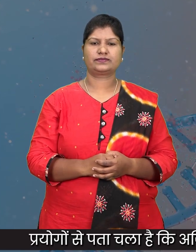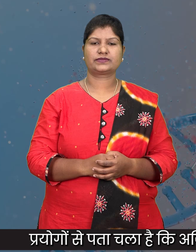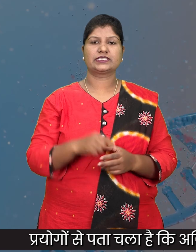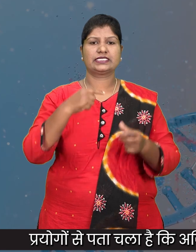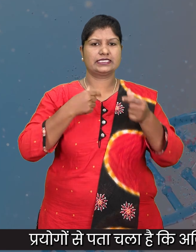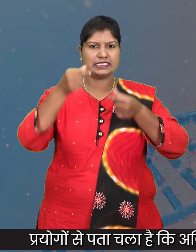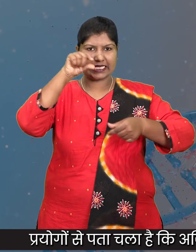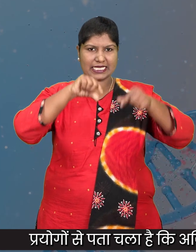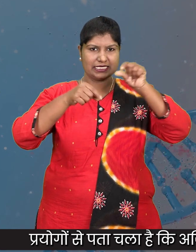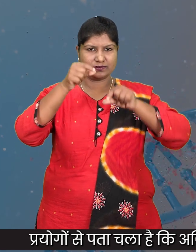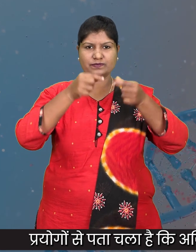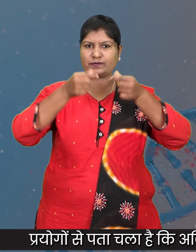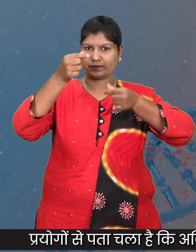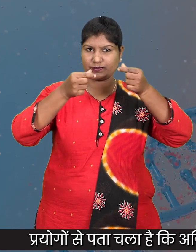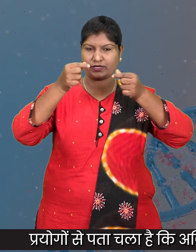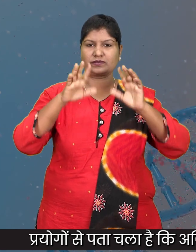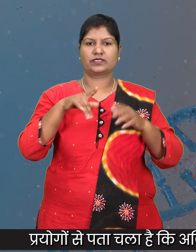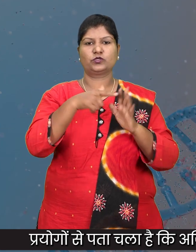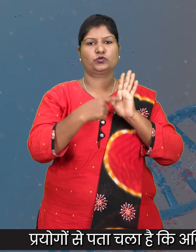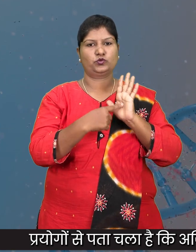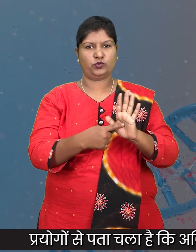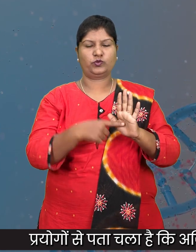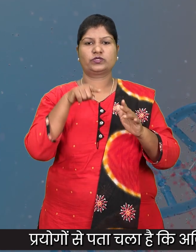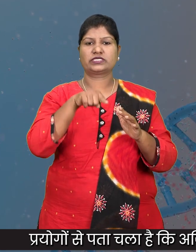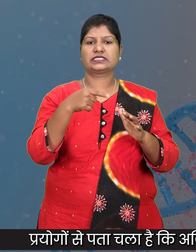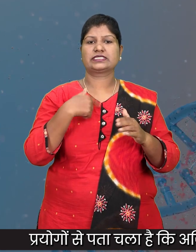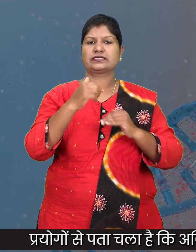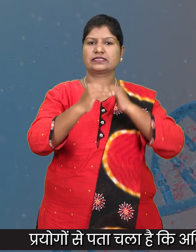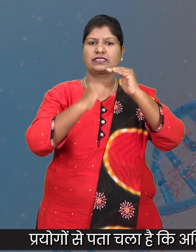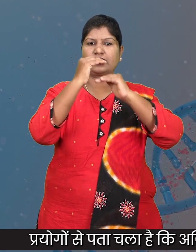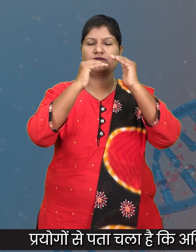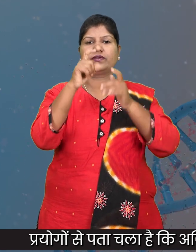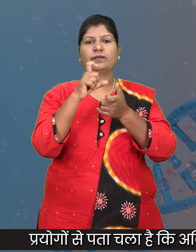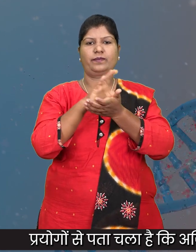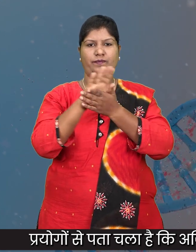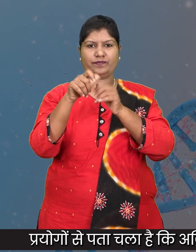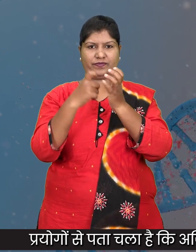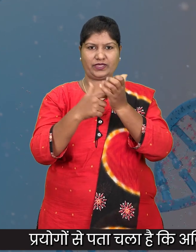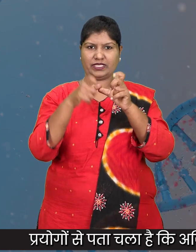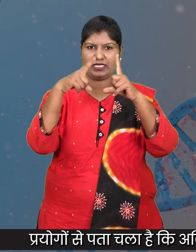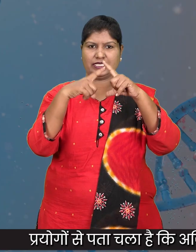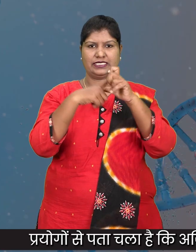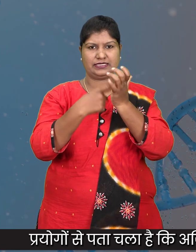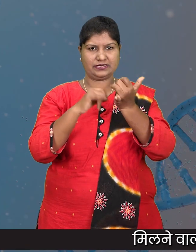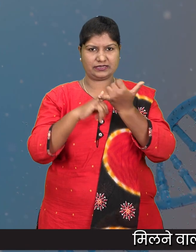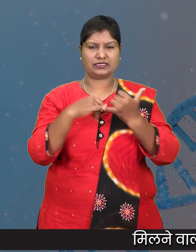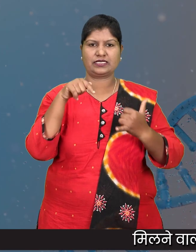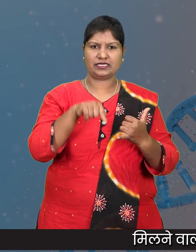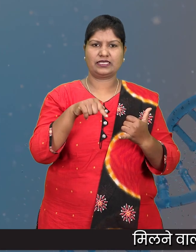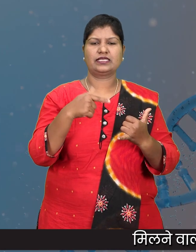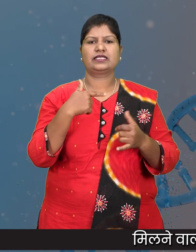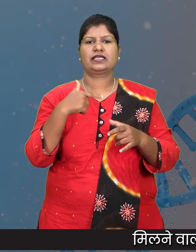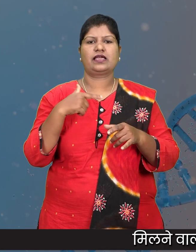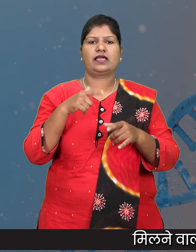प्रयोगों से पता चला है कि अर्जित लक्षण विरासत में नहीं मिलते हैं और विरासत में मिलने